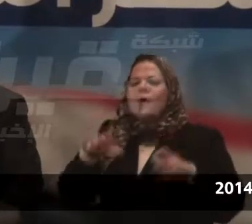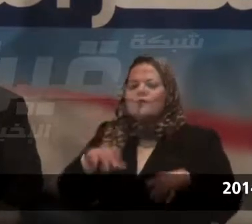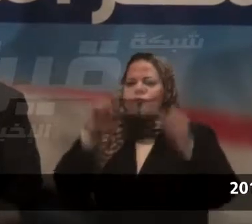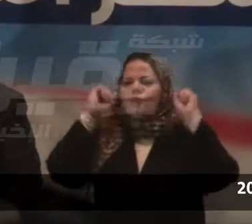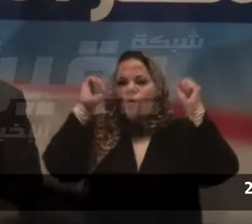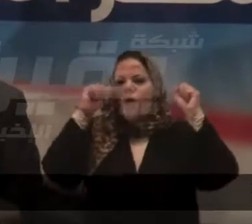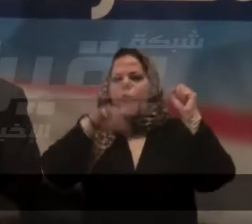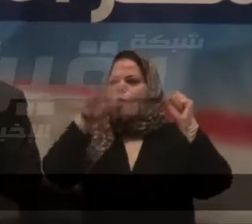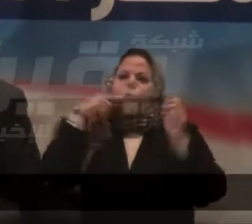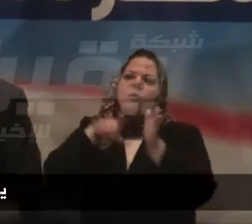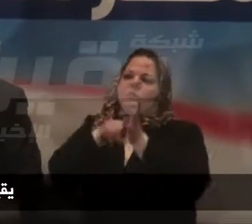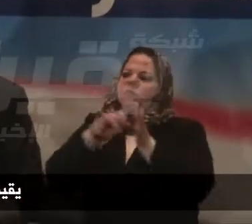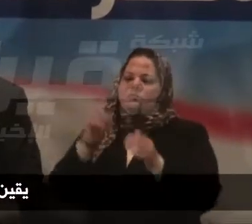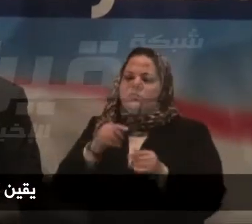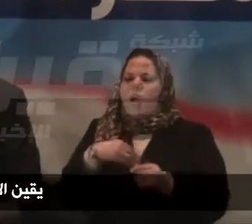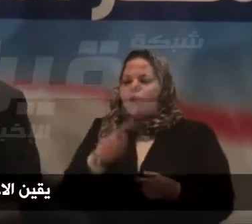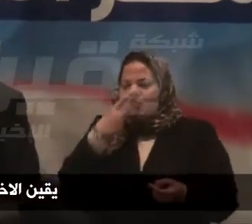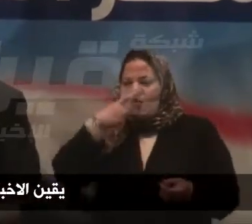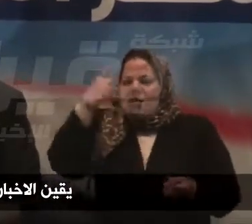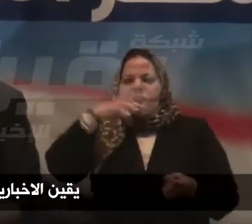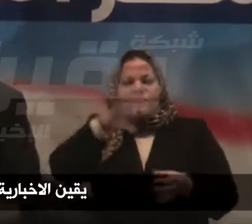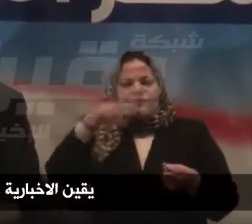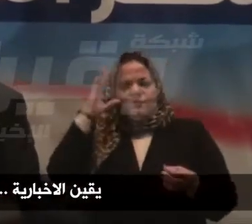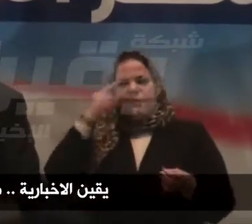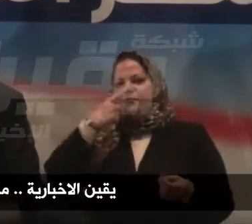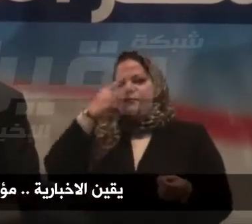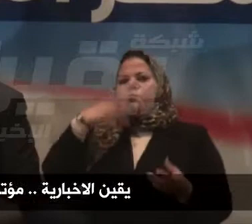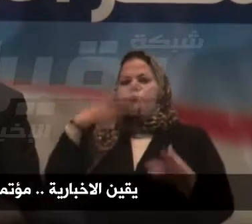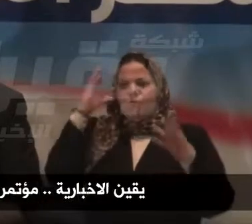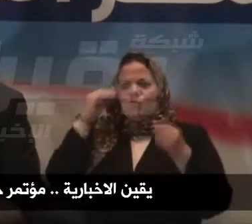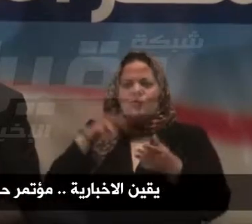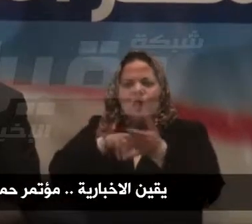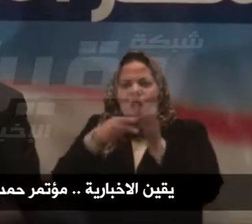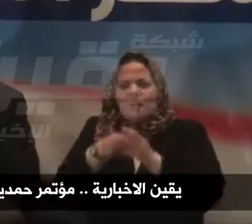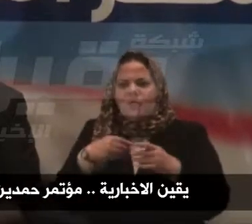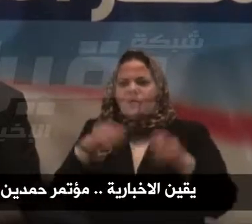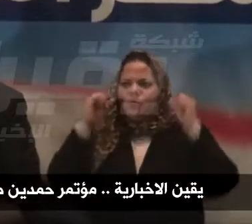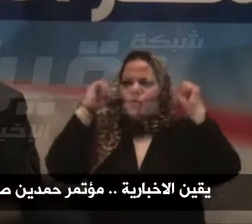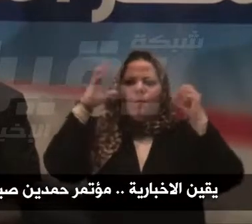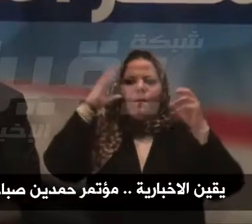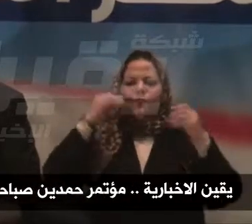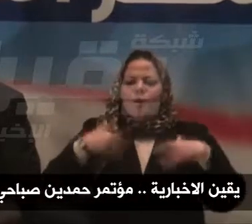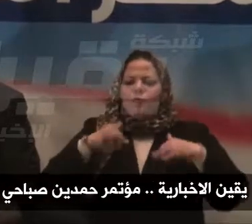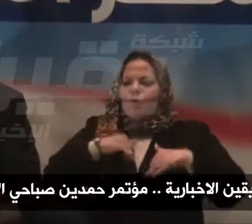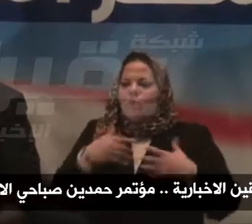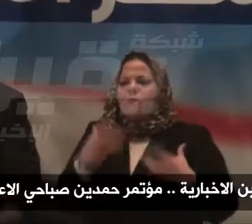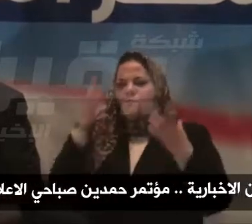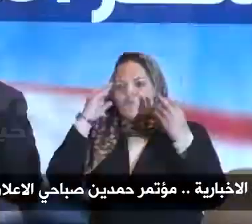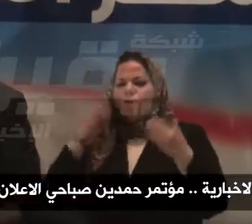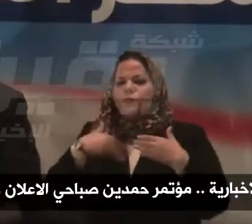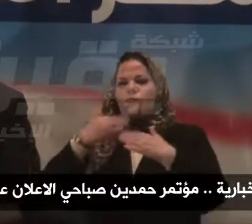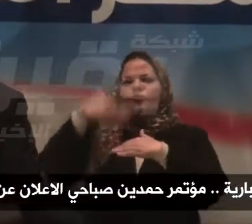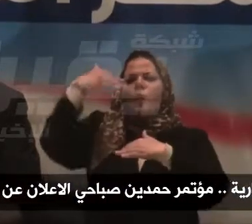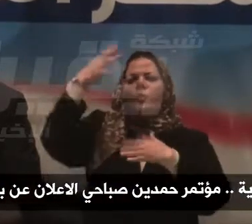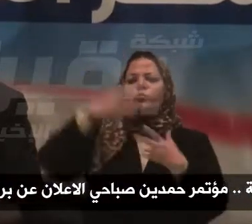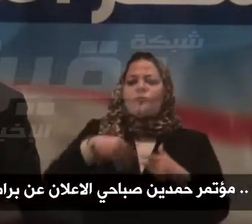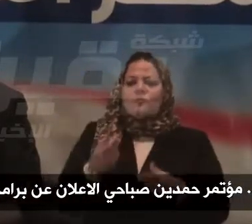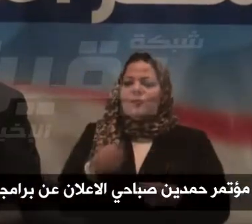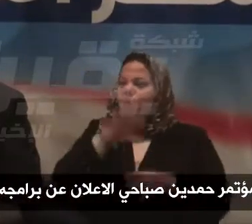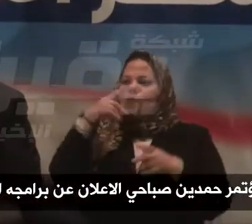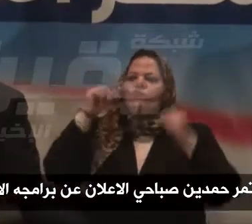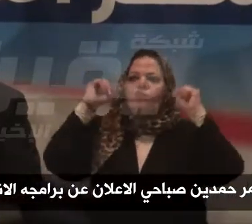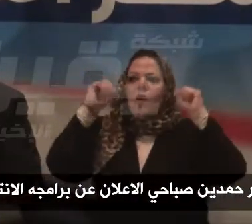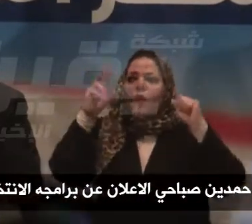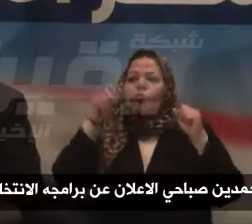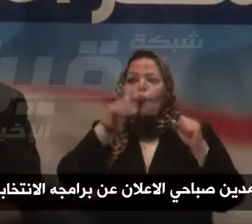الوطني والكرامة الانسانية، ودي اساس او فكرة او الاسس الاساسية اللي قامت عليها برضو ثورة 25